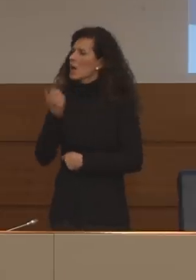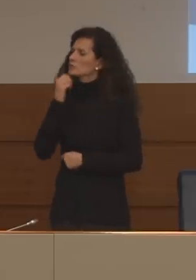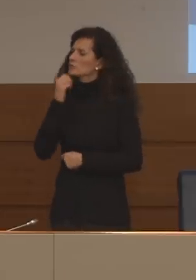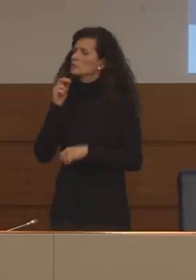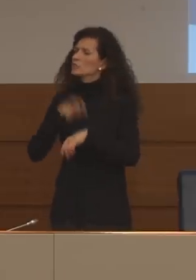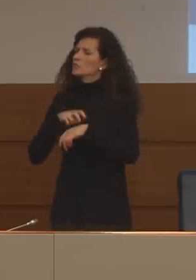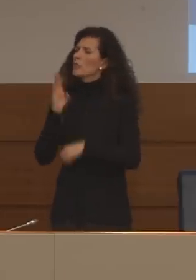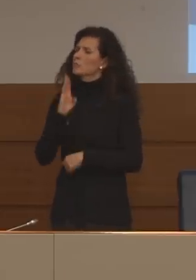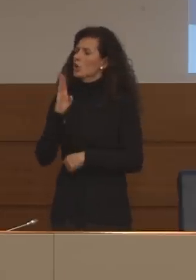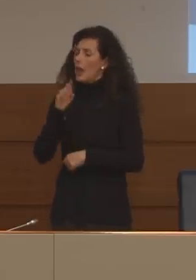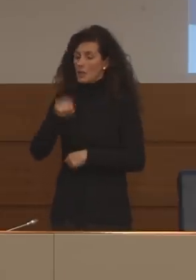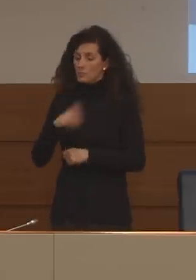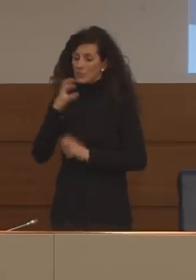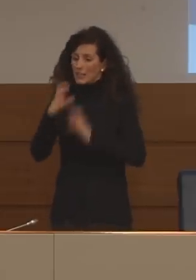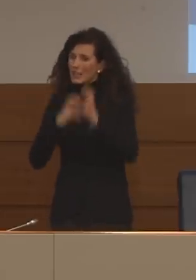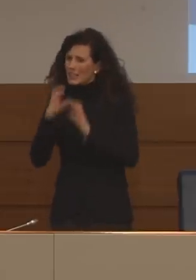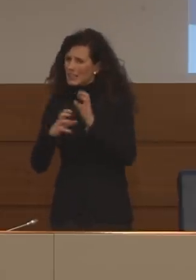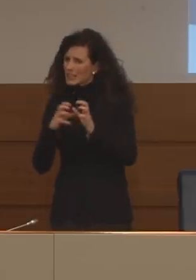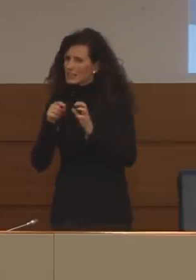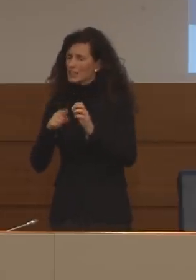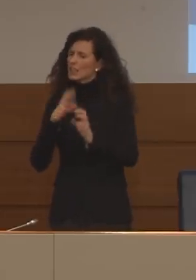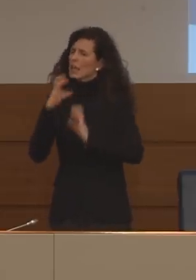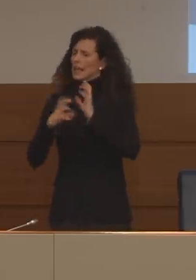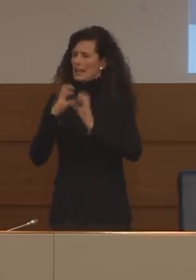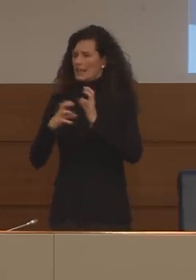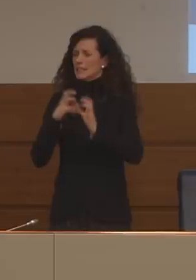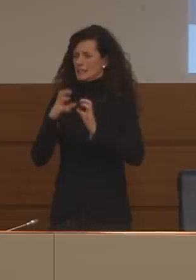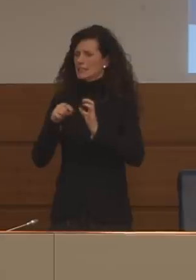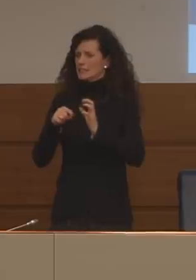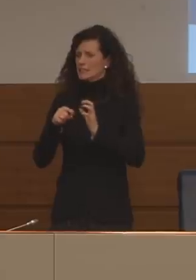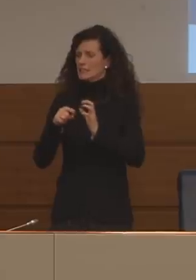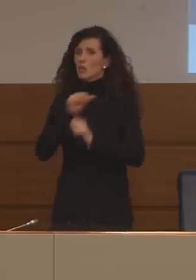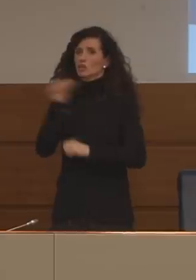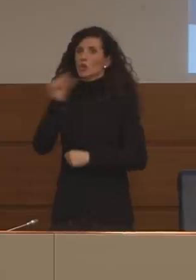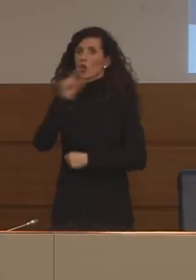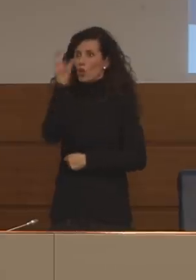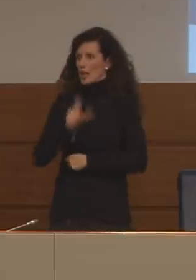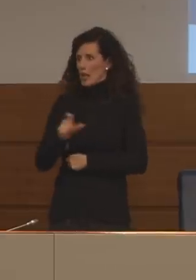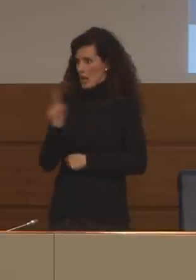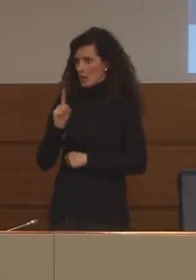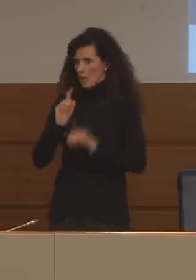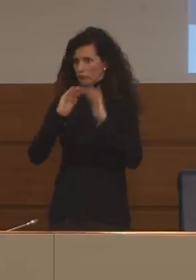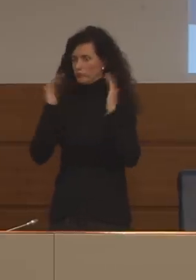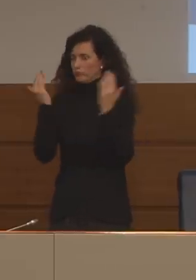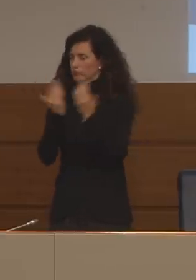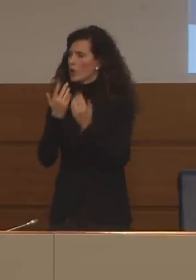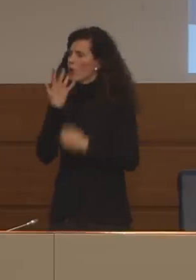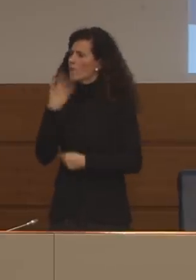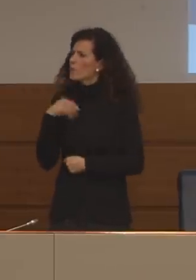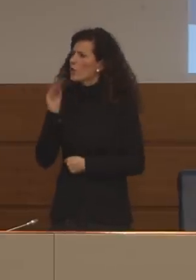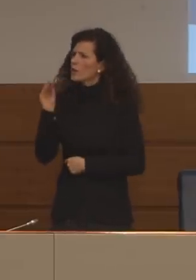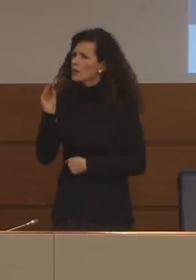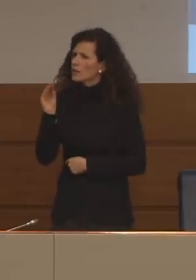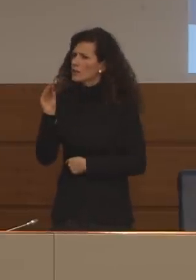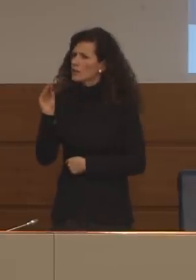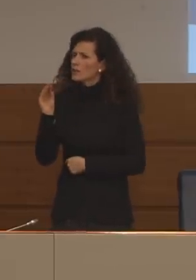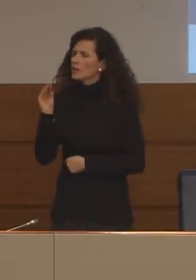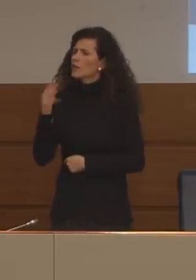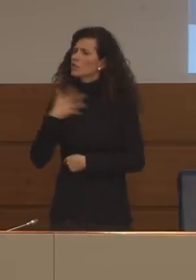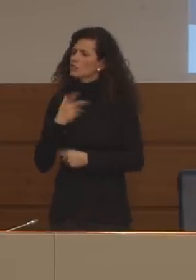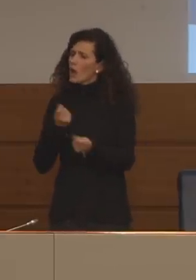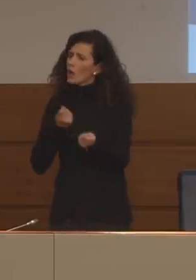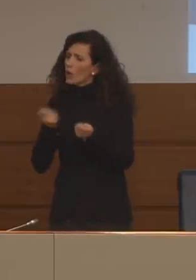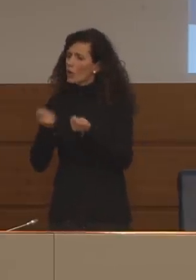questa è una crisi internazionale non è una crisi solo italiana vol e vorrei chiedergli c'è un coordinamento della protezione civile